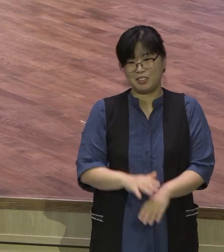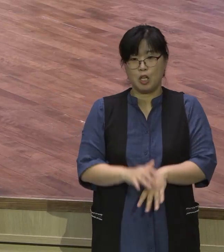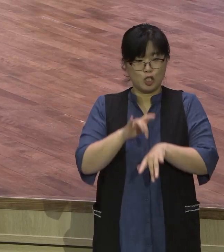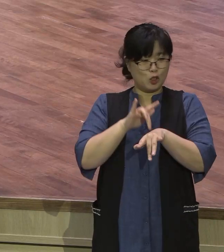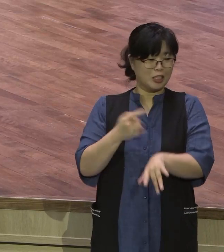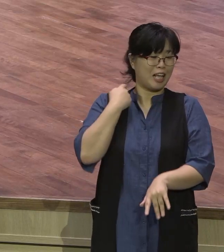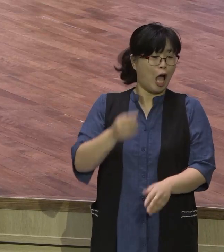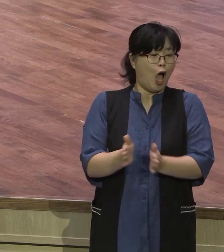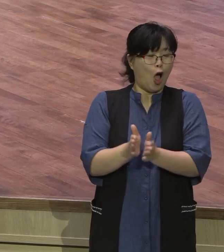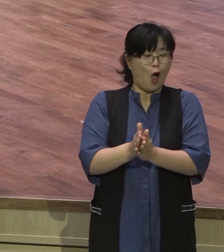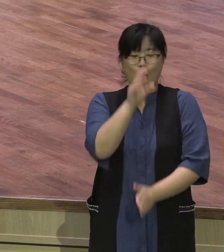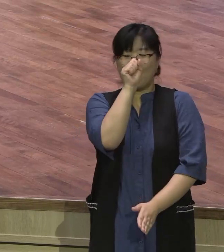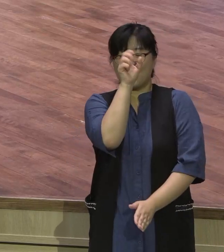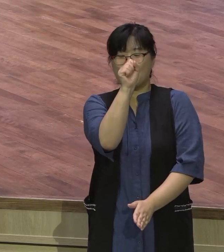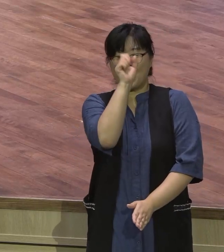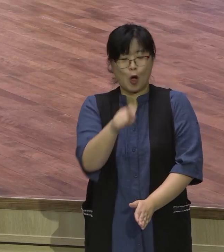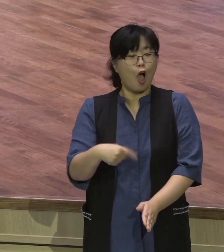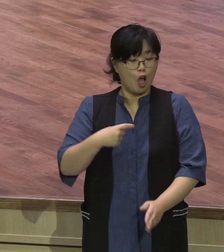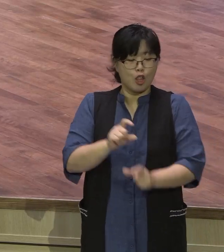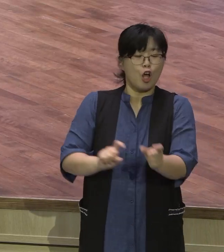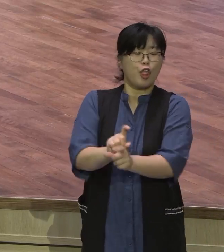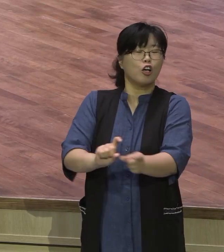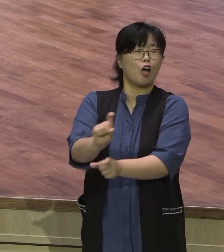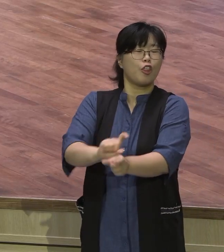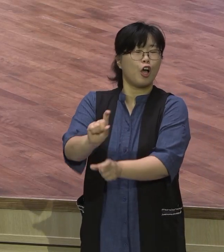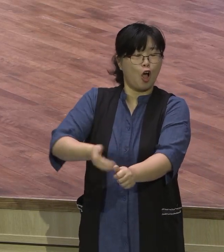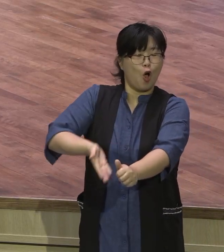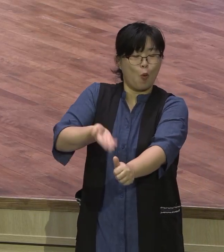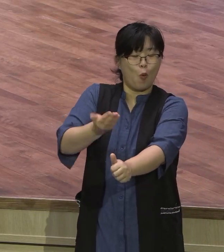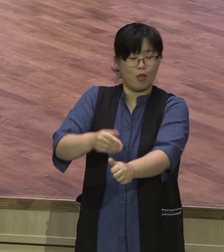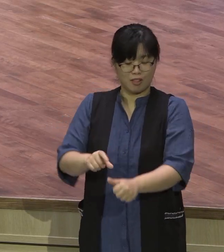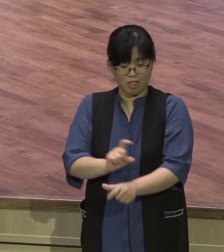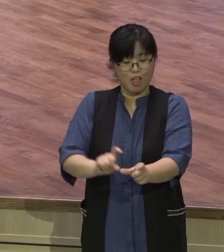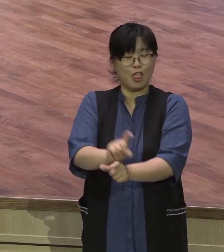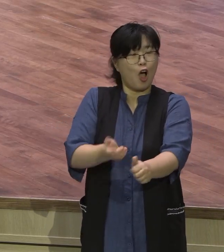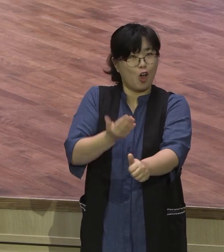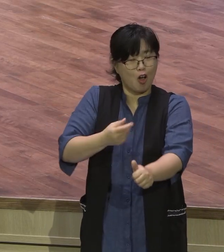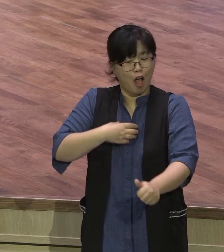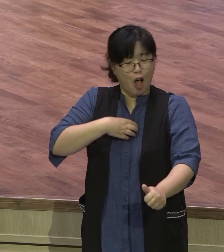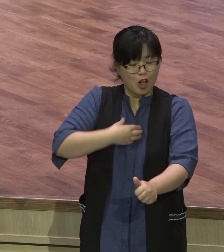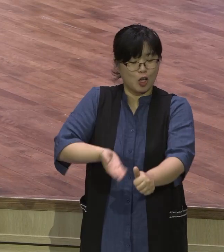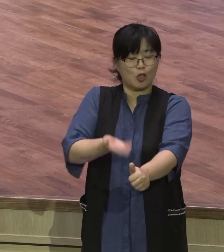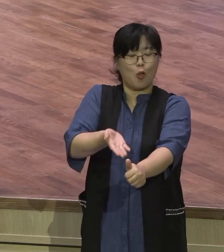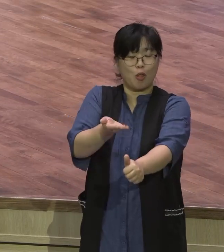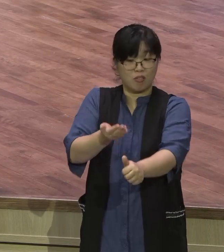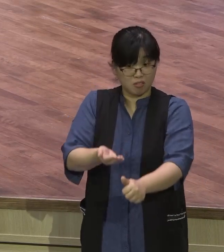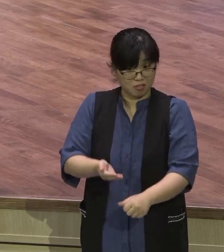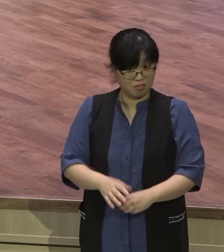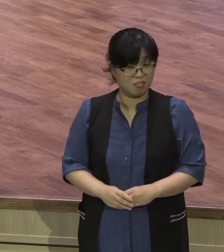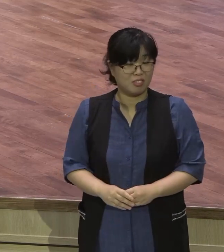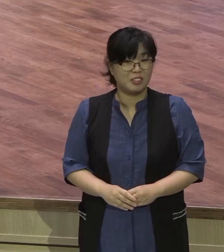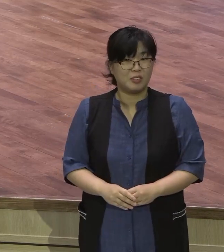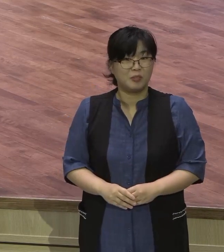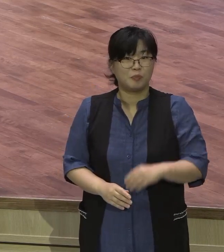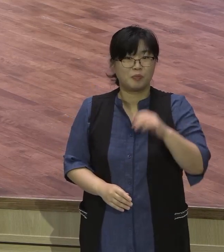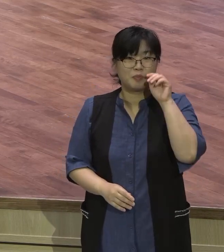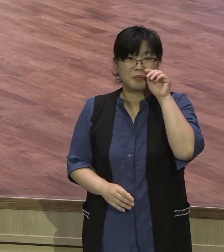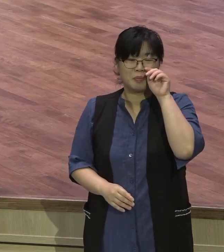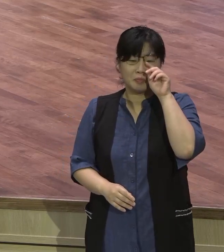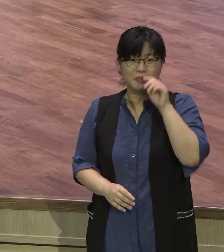그러니까요 사단이 말이에요 탁 놀부집에 가서 마누라한테 싹